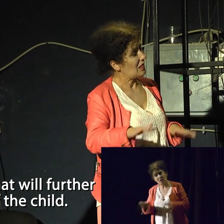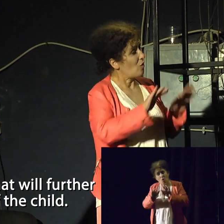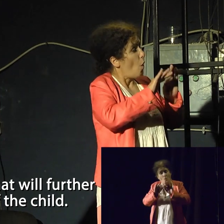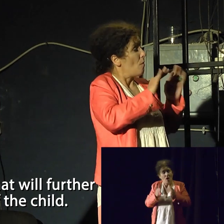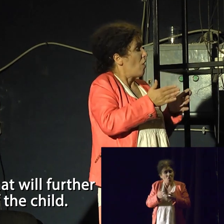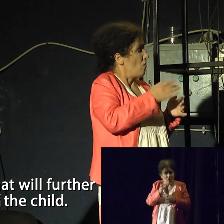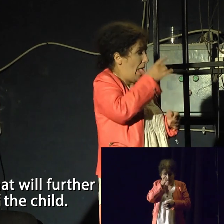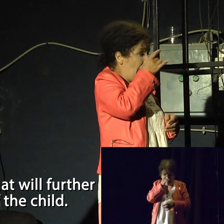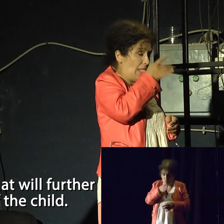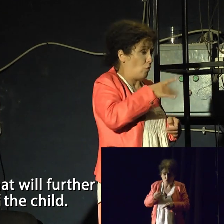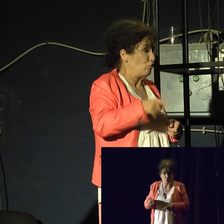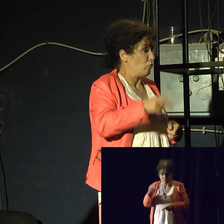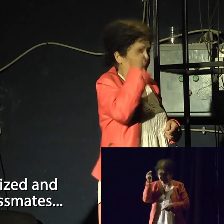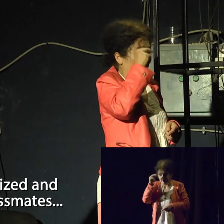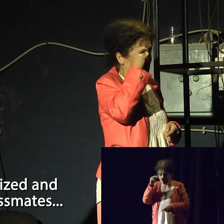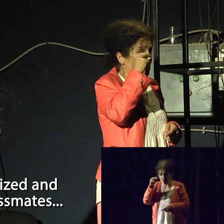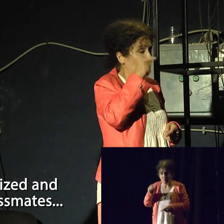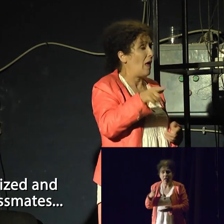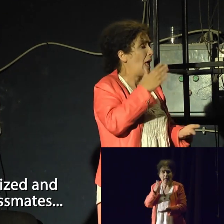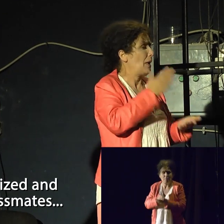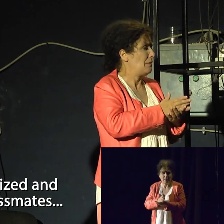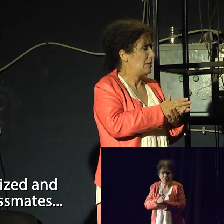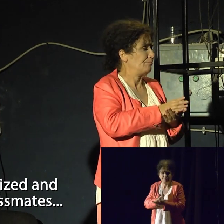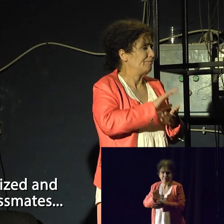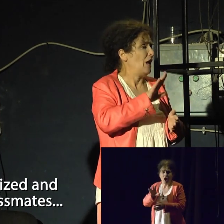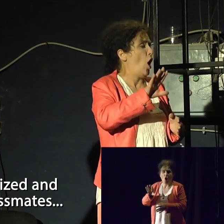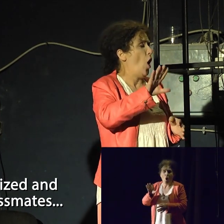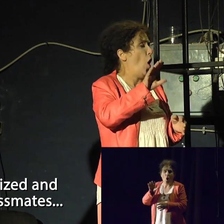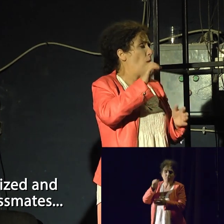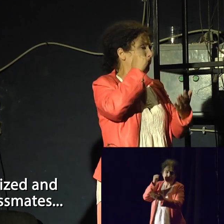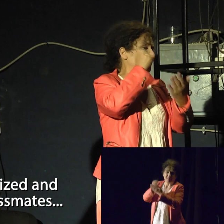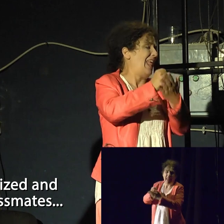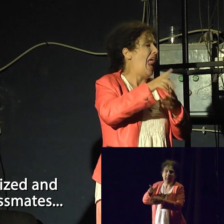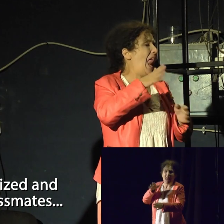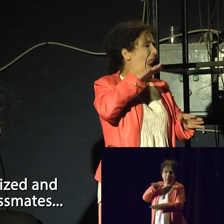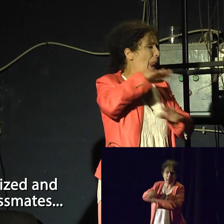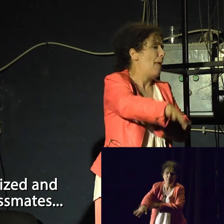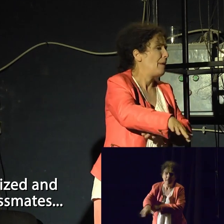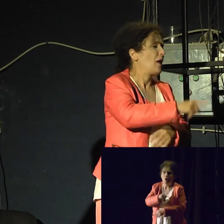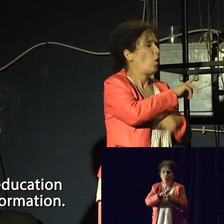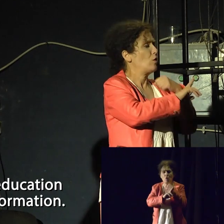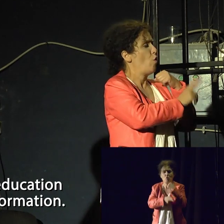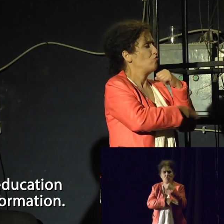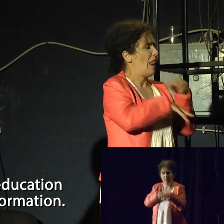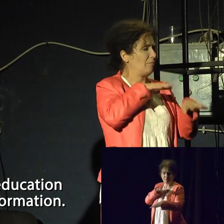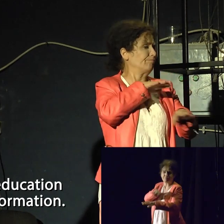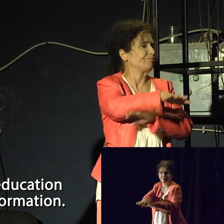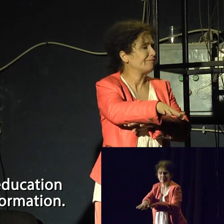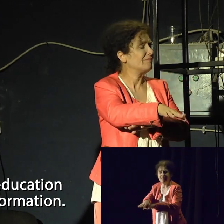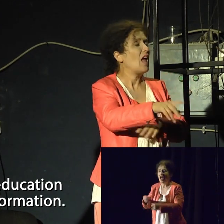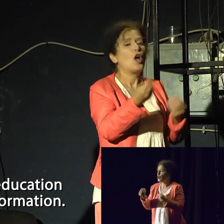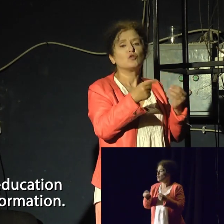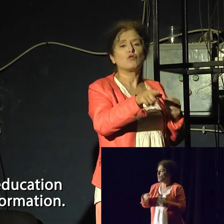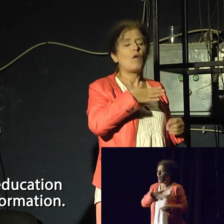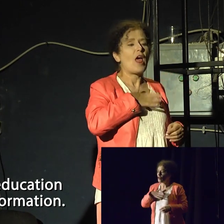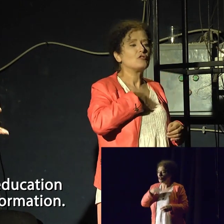животот на еден многу лош начин. Ќе биде стигматизиран, ќе биде напаѓан од своите соученици, токму затоа што во